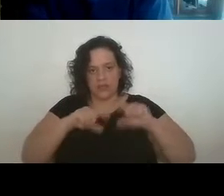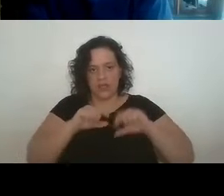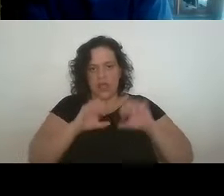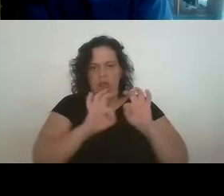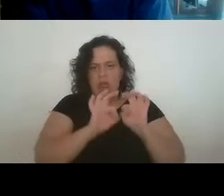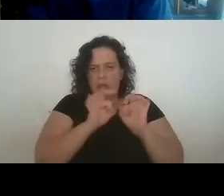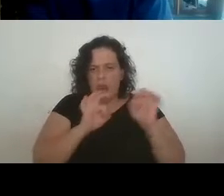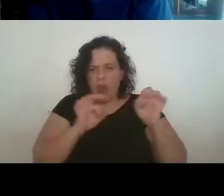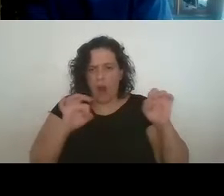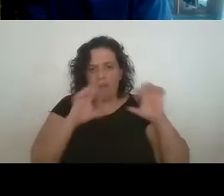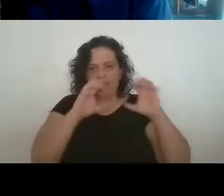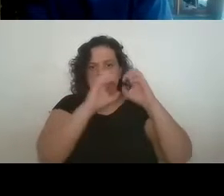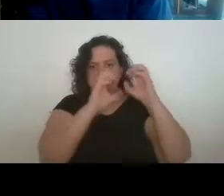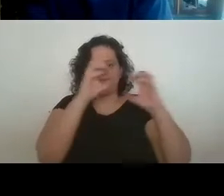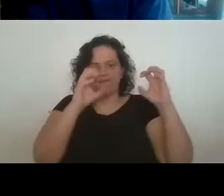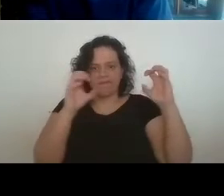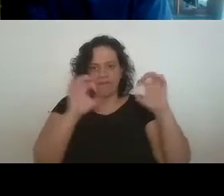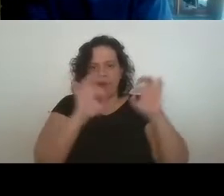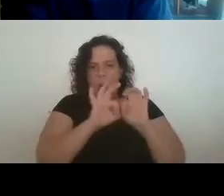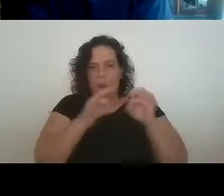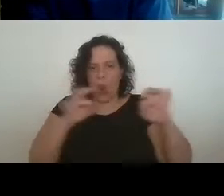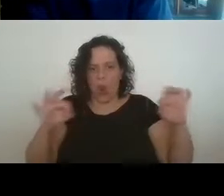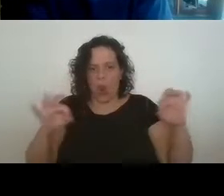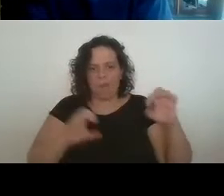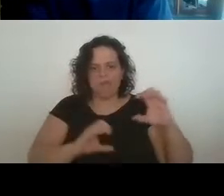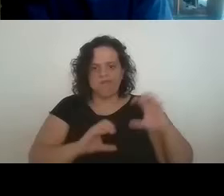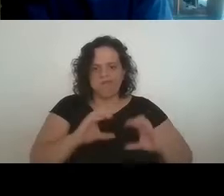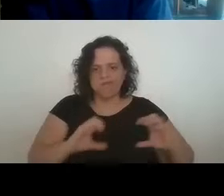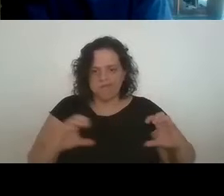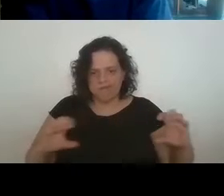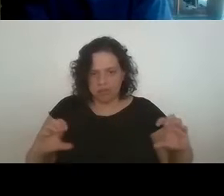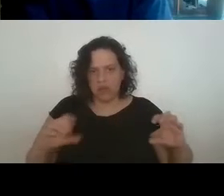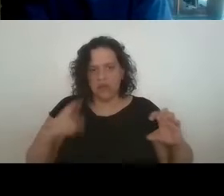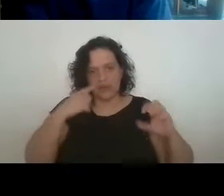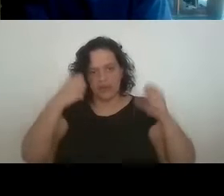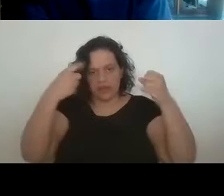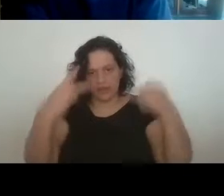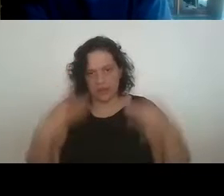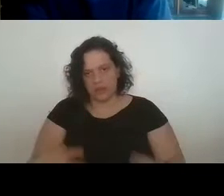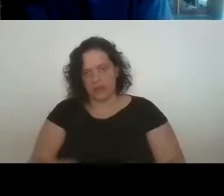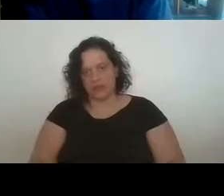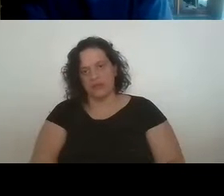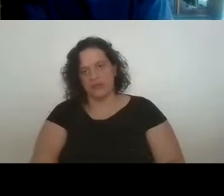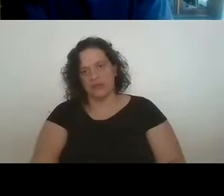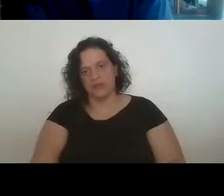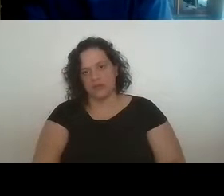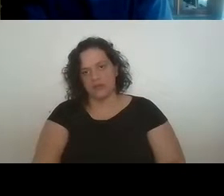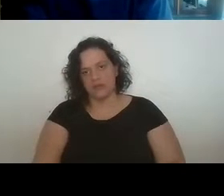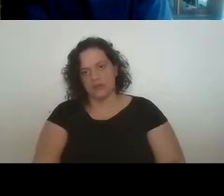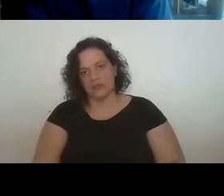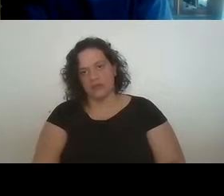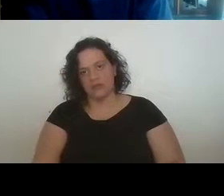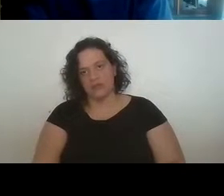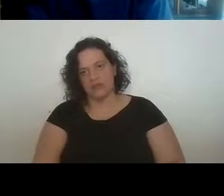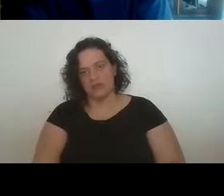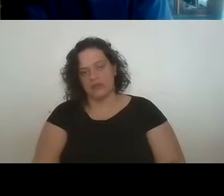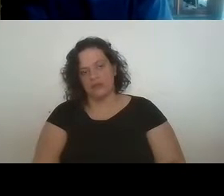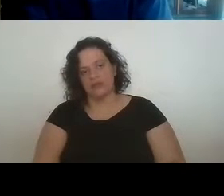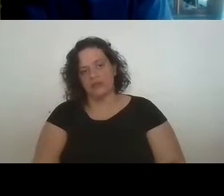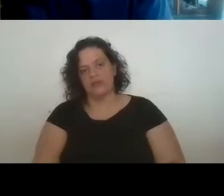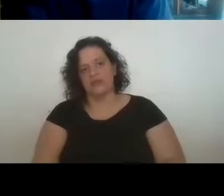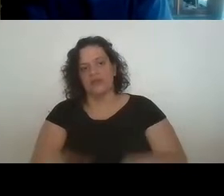uma pedra maior no fundo. Eu vou falar um pouco mais sobre isso daqui a pouquinho. Então a gente vê que tem um